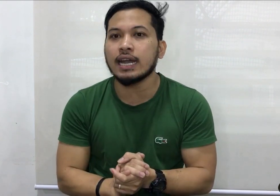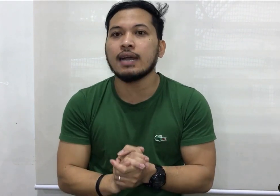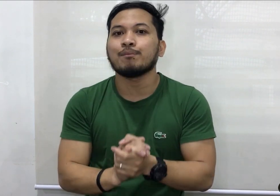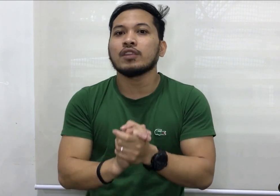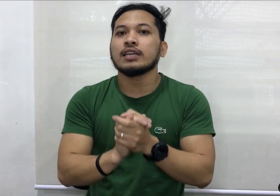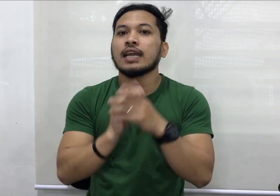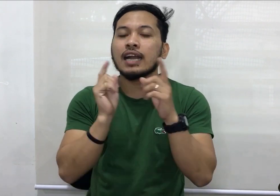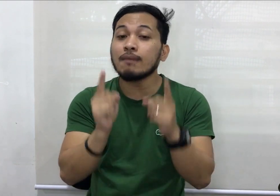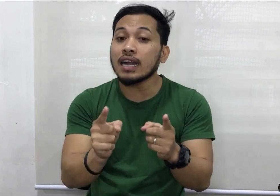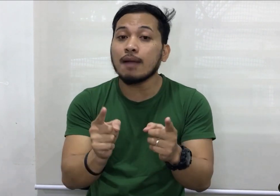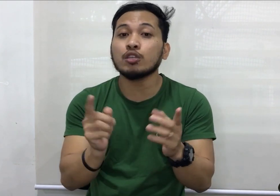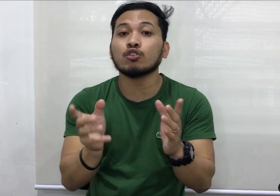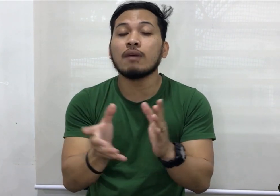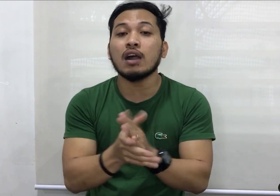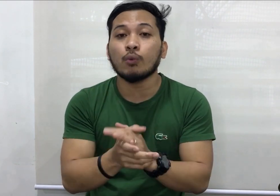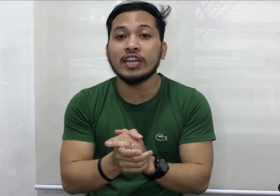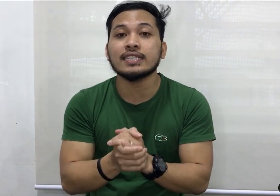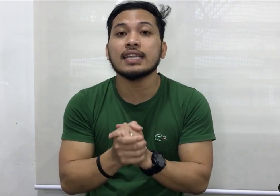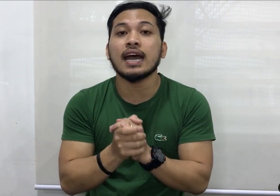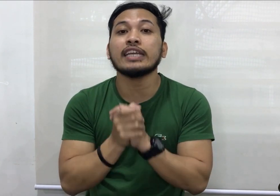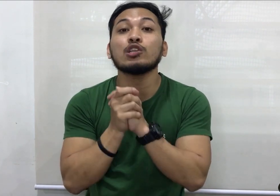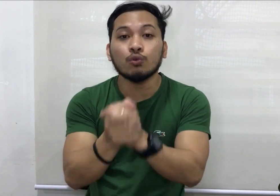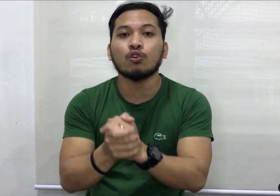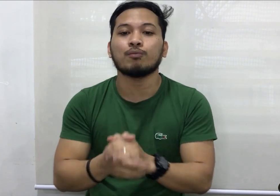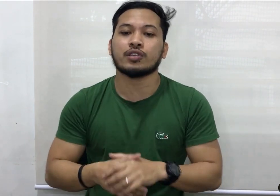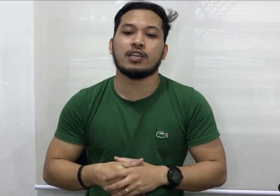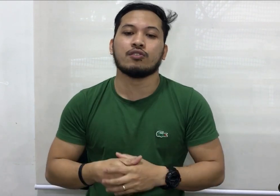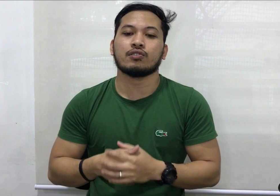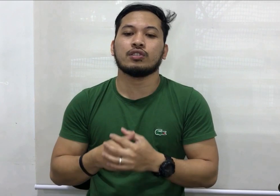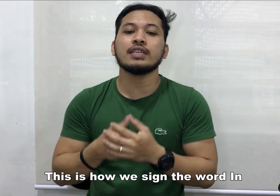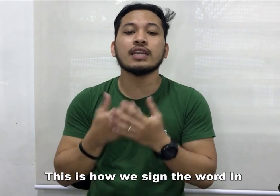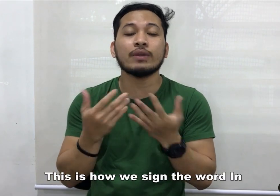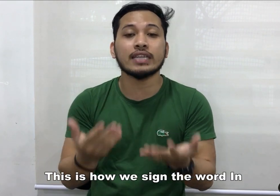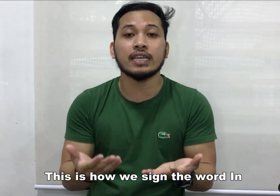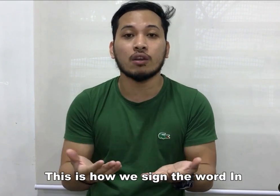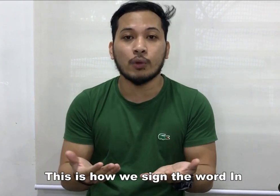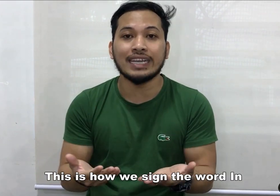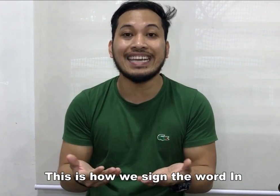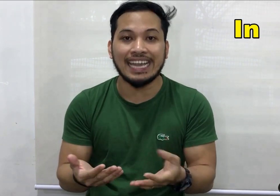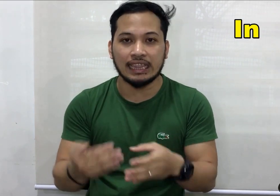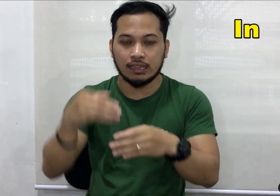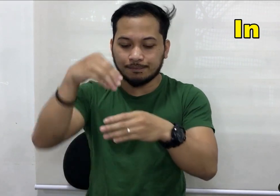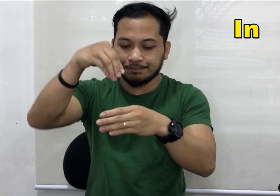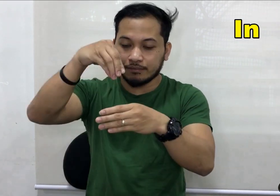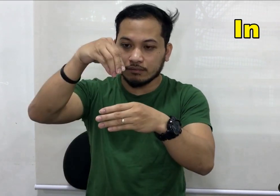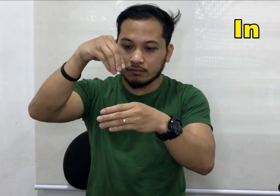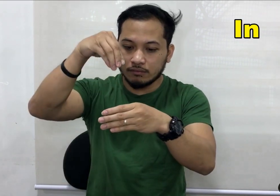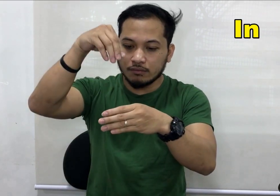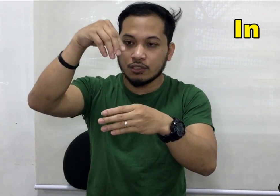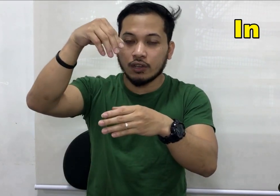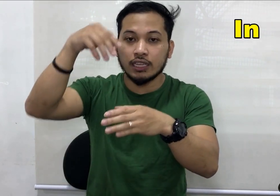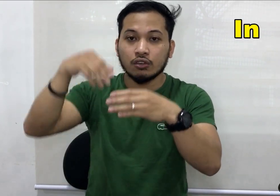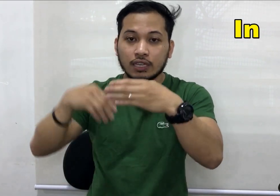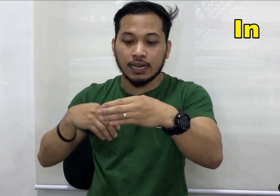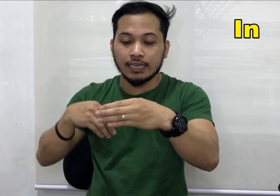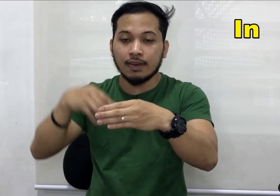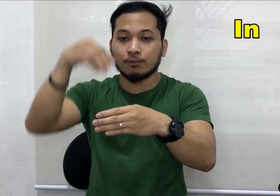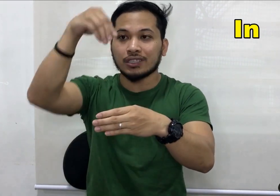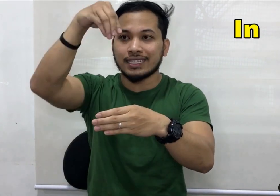na talagang magagamit itong mga words na itinuro ko po sa inyo. So, this is how we sign the word in. So, ganito, nakaganyan lang po,